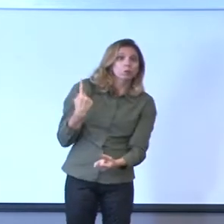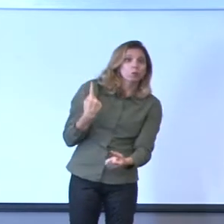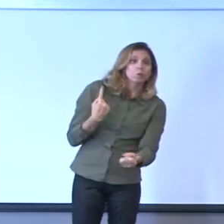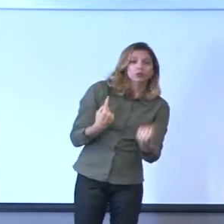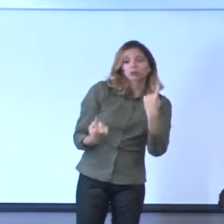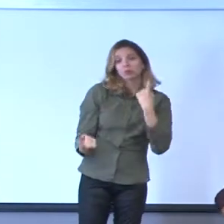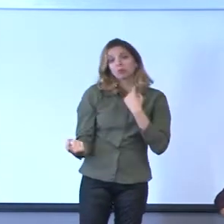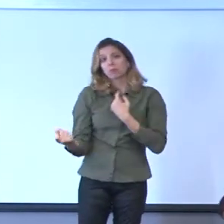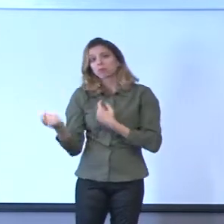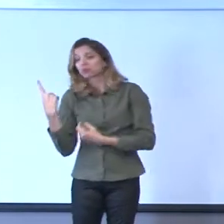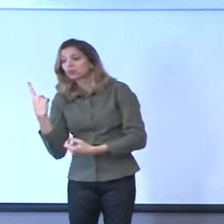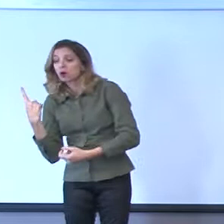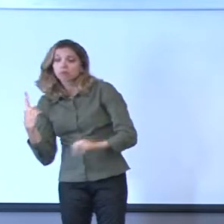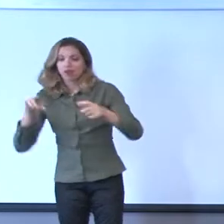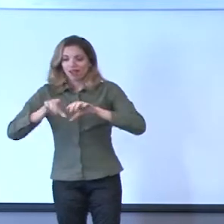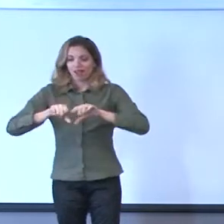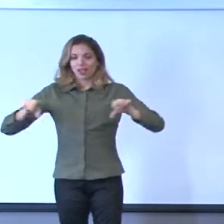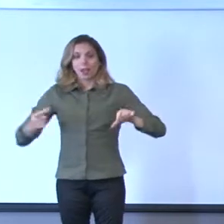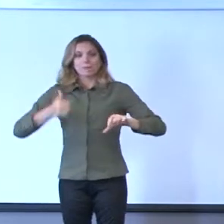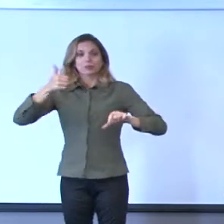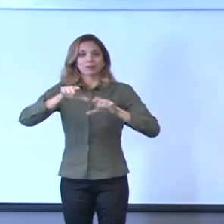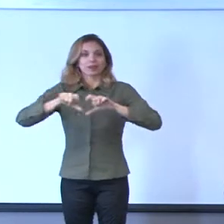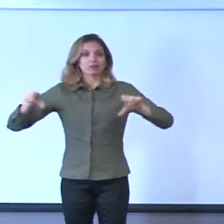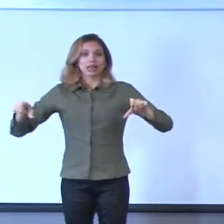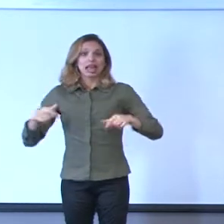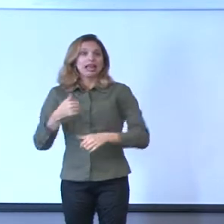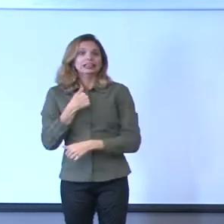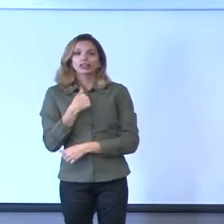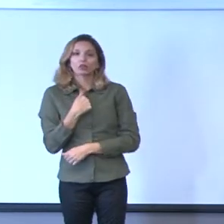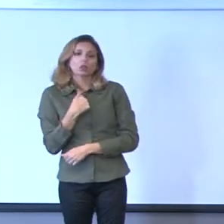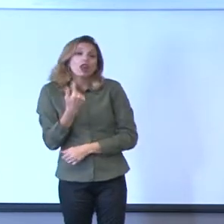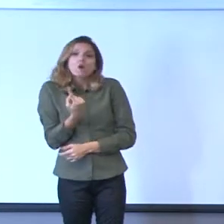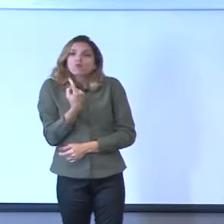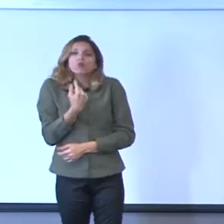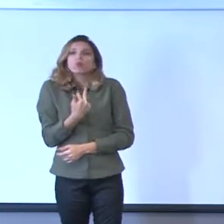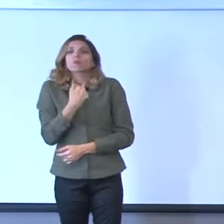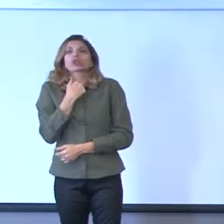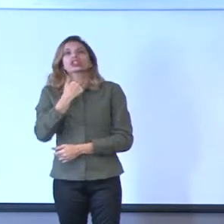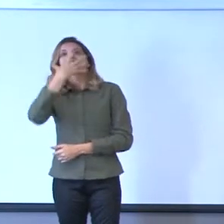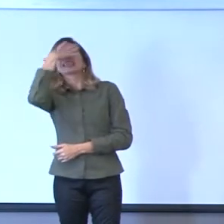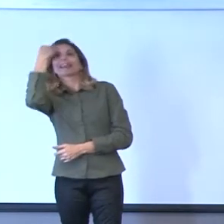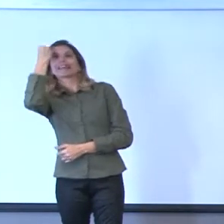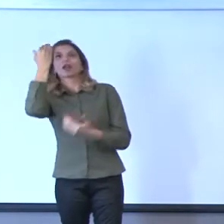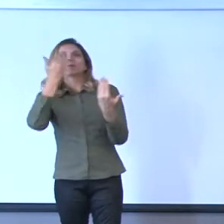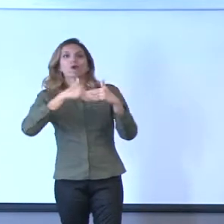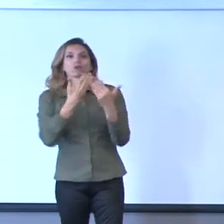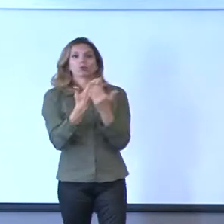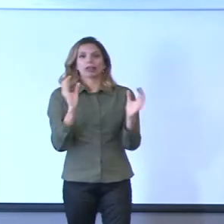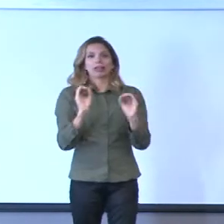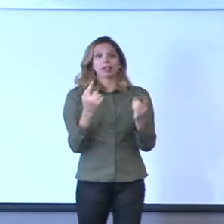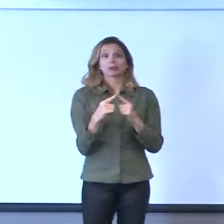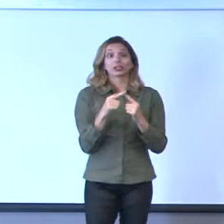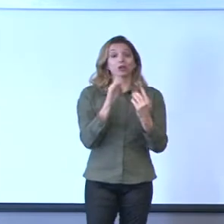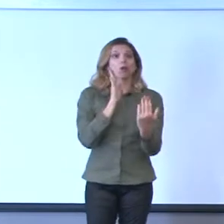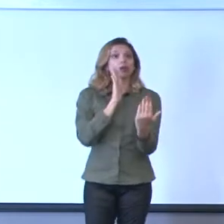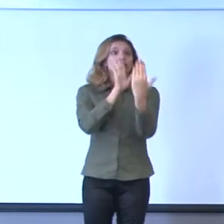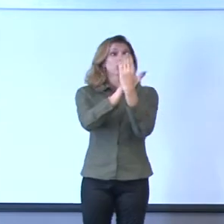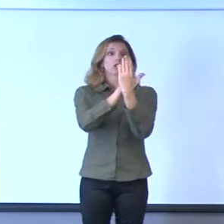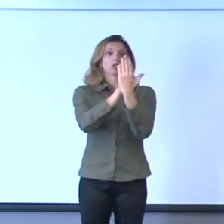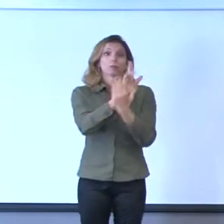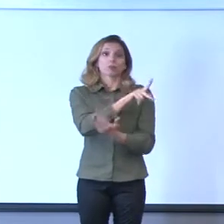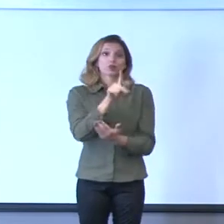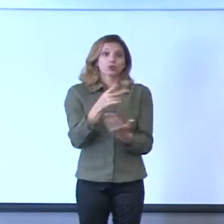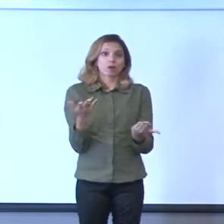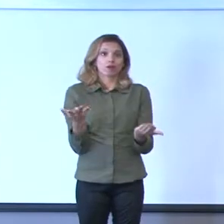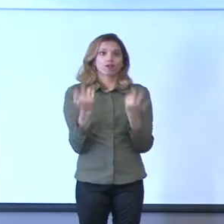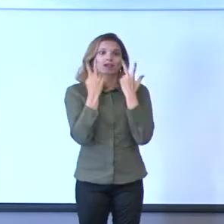fileira, e no dia da prova eu era o único que não podia não estudar, porque eu ia estar, né, diretamente ali, eu ia